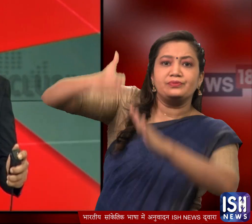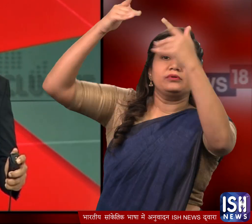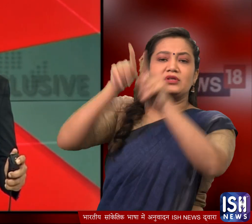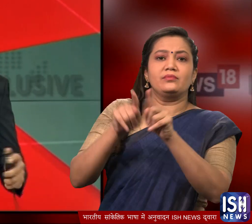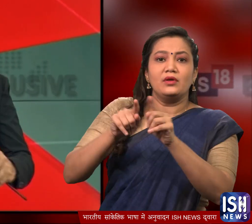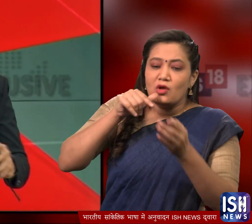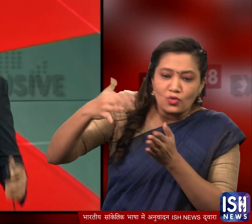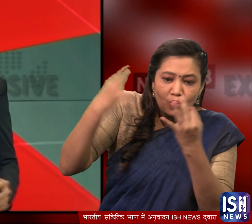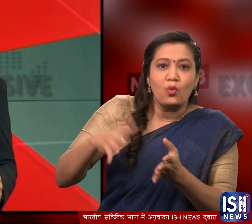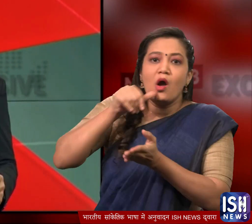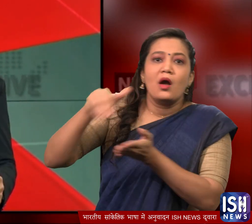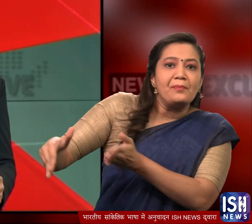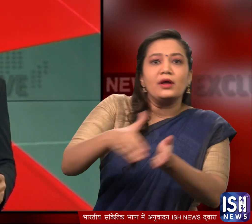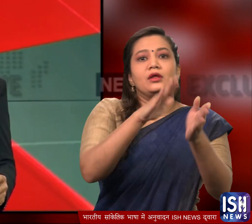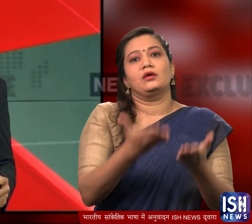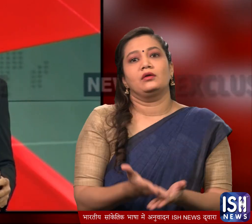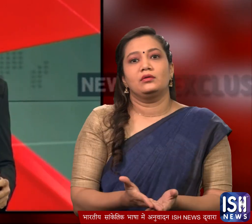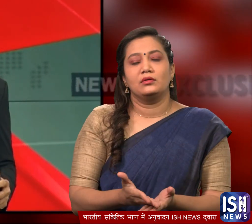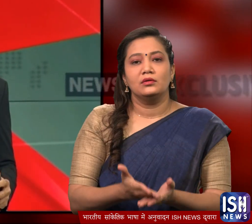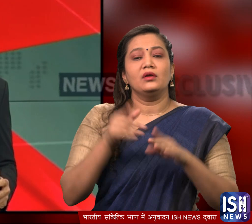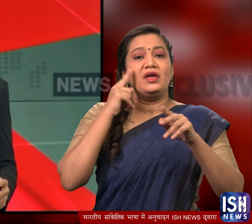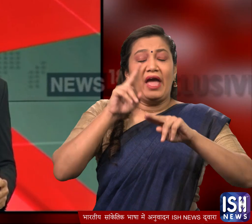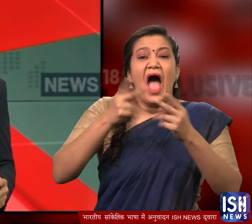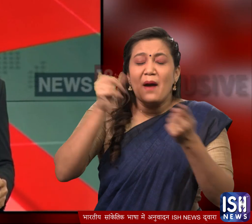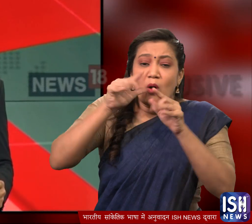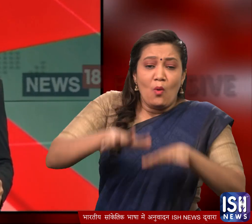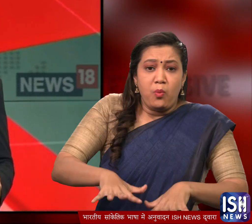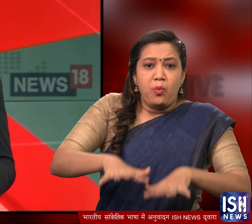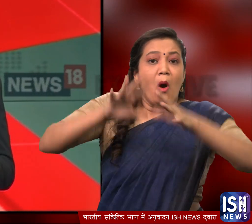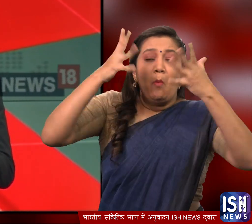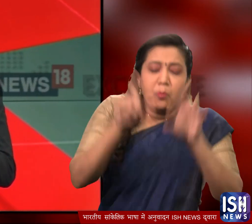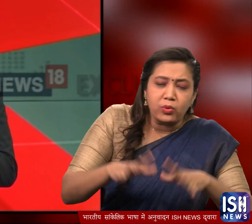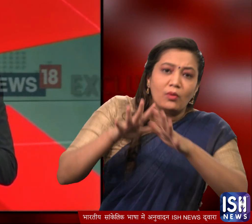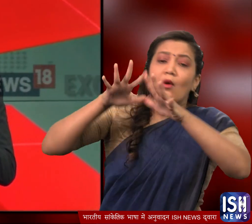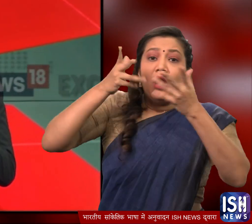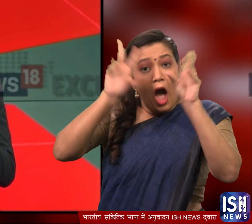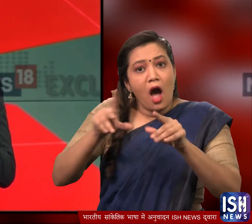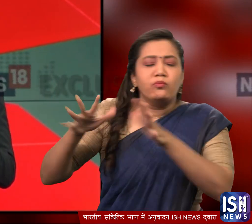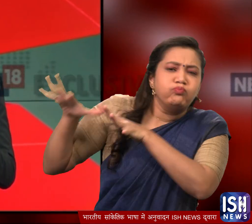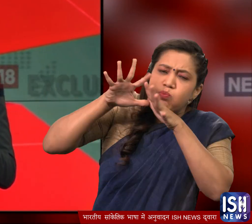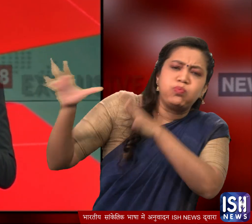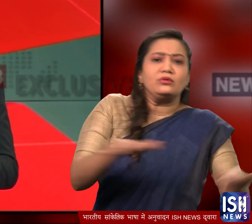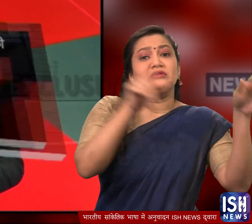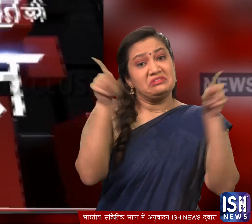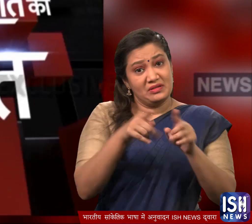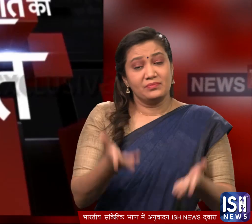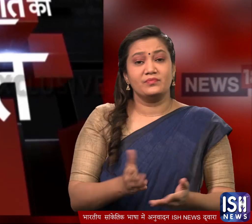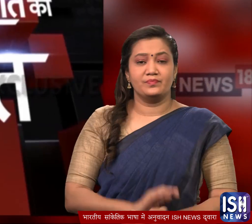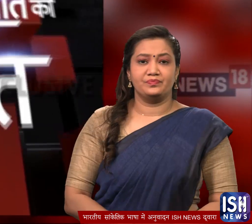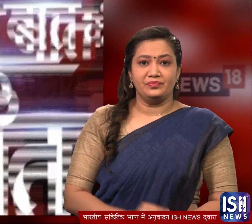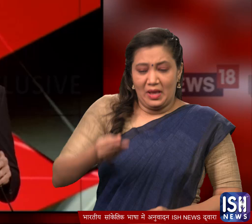दीवार खड़ी होने से एक झील बन गई। पानी का दबाव बढ़ने पर यह झील अगर टूटी तो एक बार फिर बड़ी तबाही की आशंका भी बनी हुई